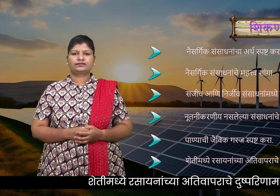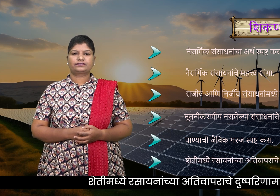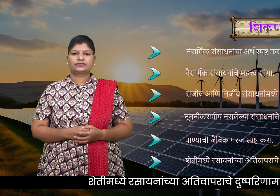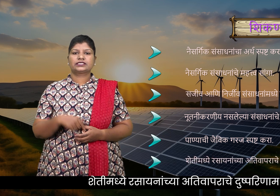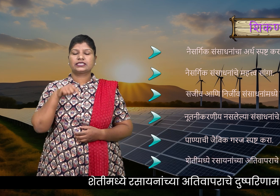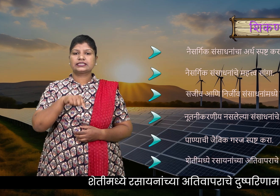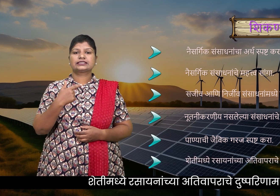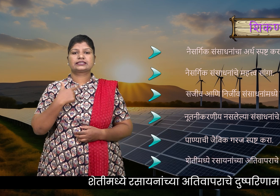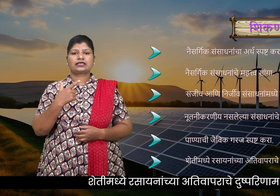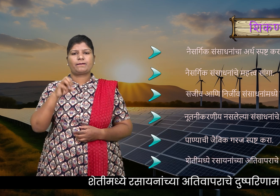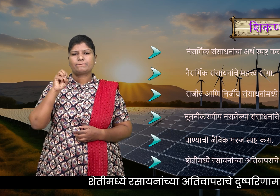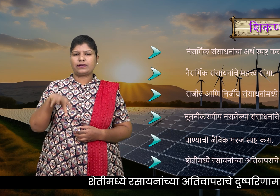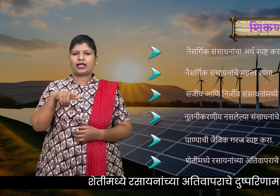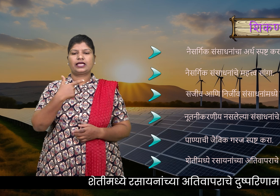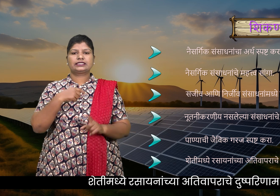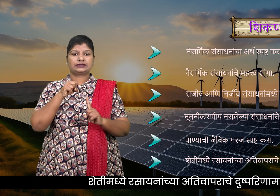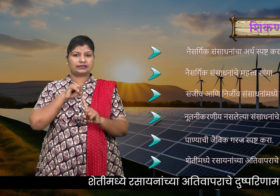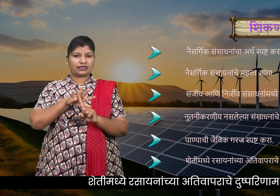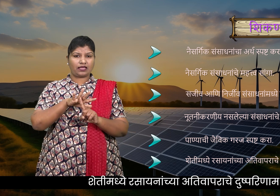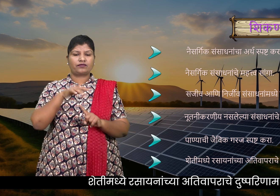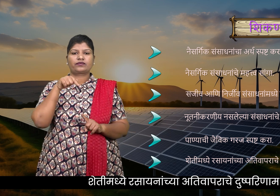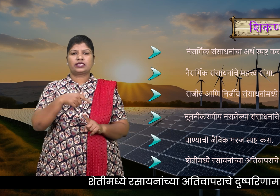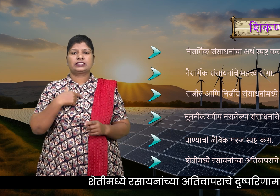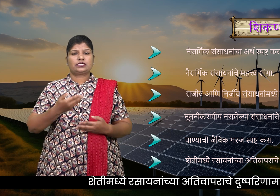शेतीमध्ये रसायनाच्या अतिवापराचे दुष्परिणाम सांगा.